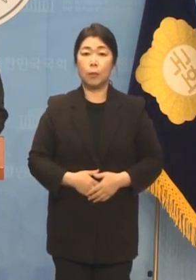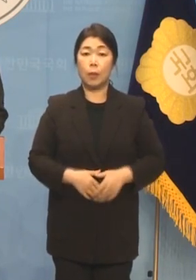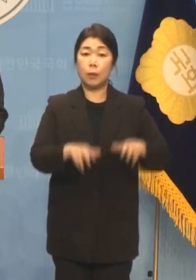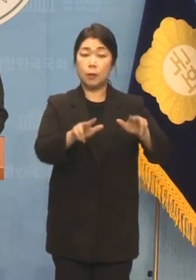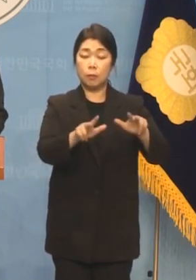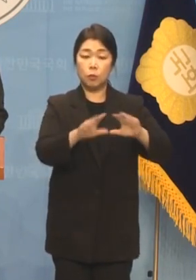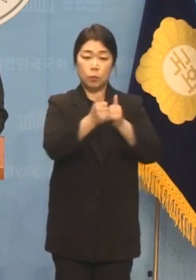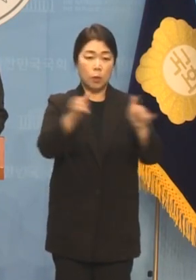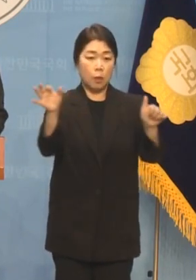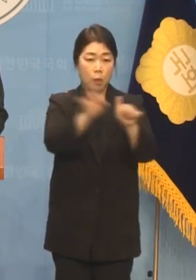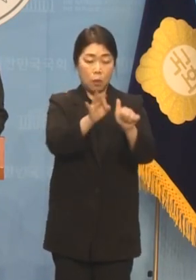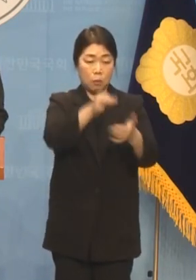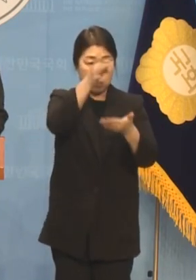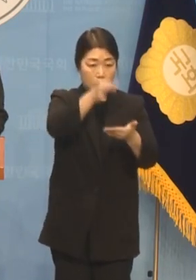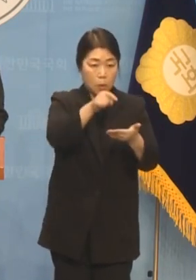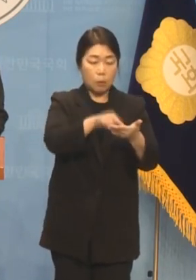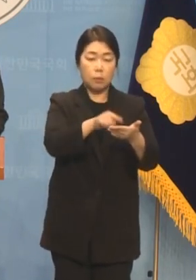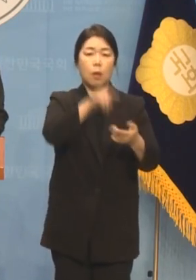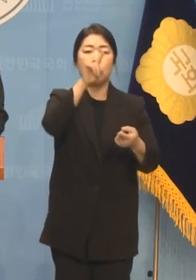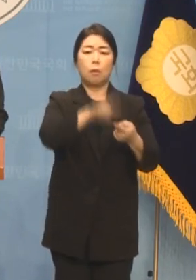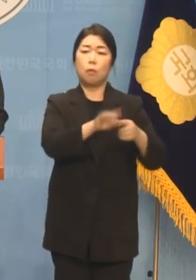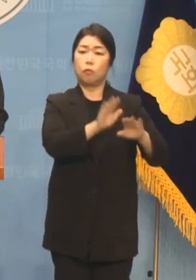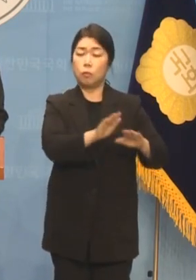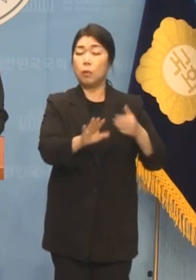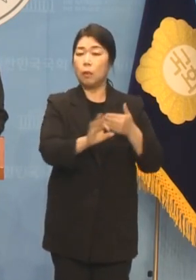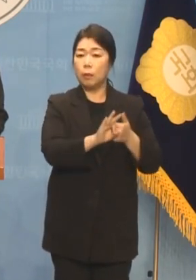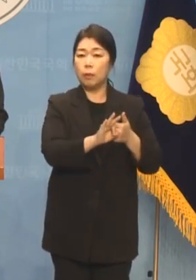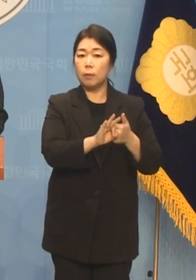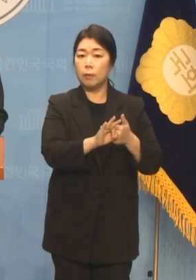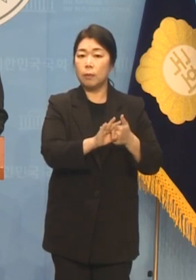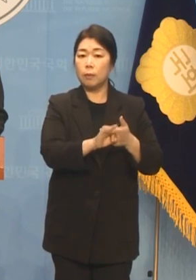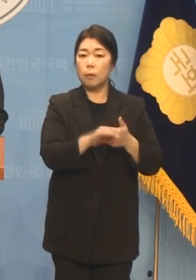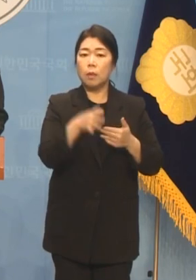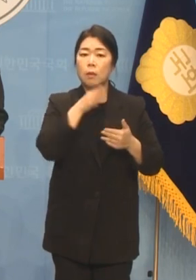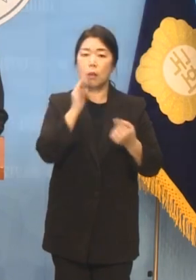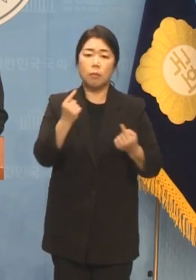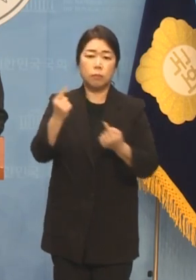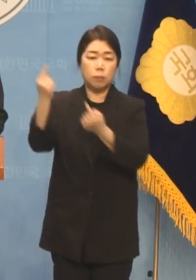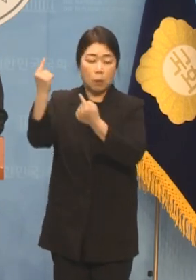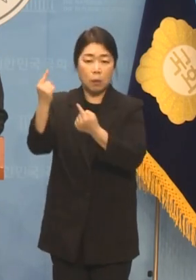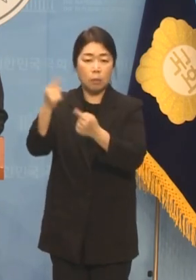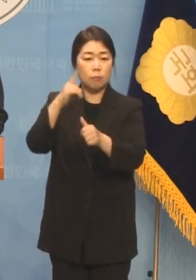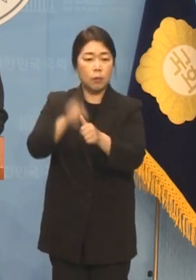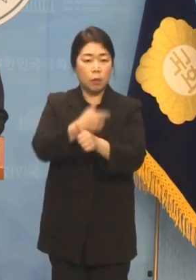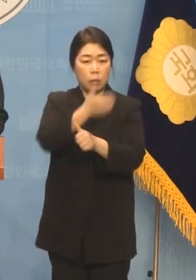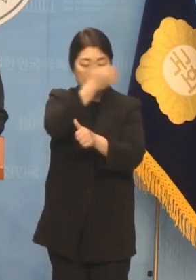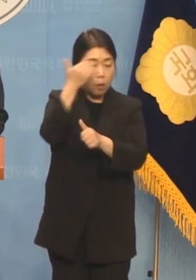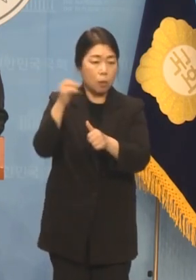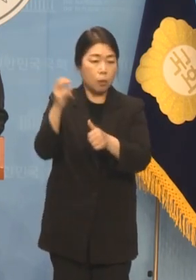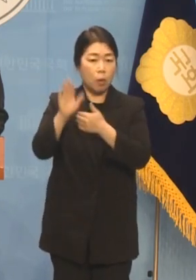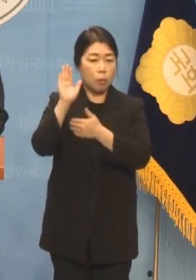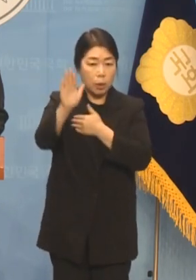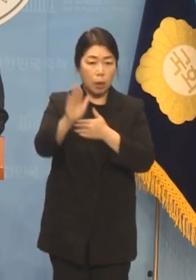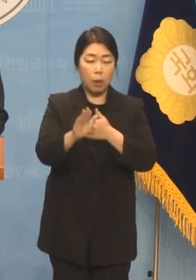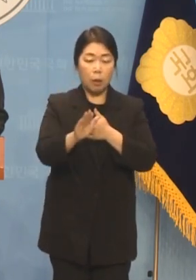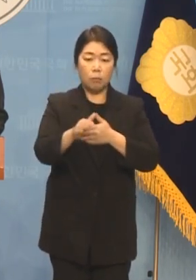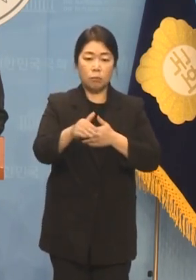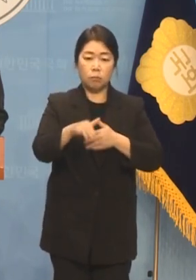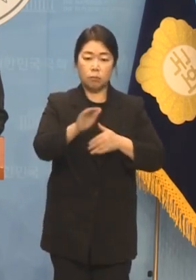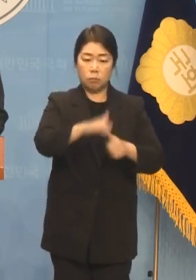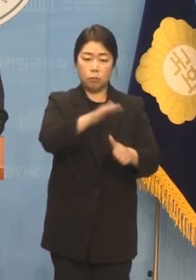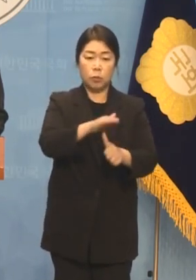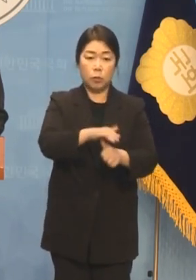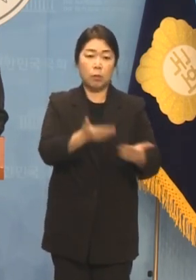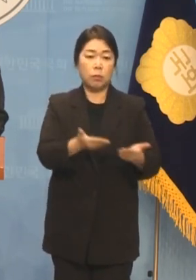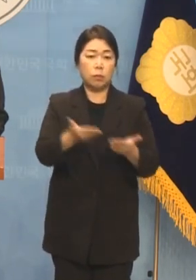현재 국민연금 재정 상태를 그대로 방치하게 되면 급속한 고령화로 인해 청년과 미래 세대가 과도한 노년 부양